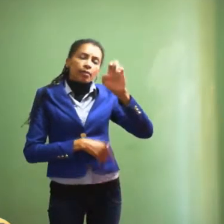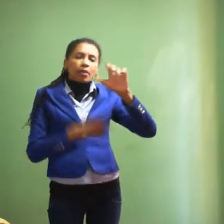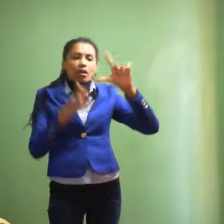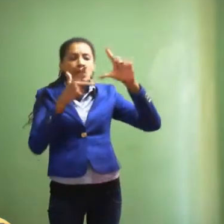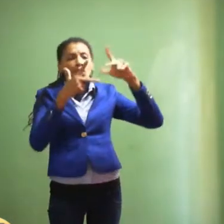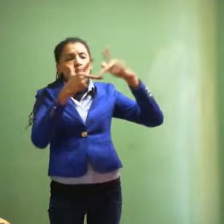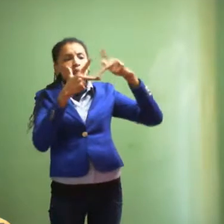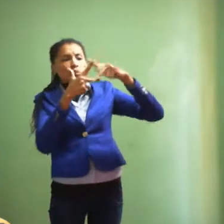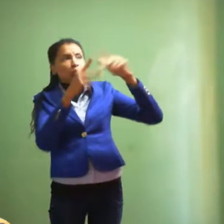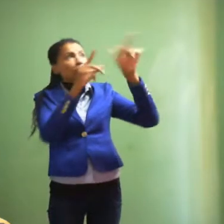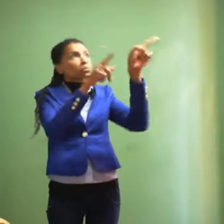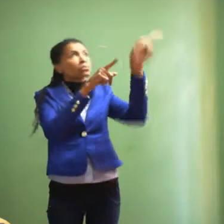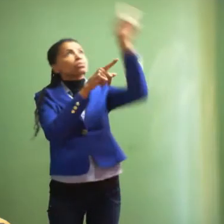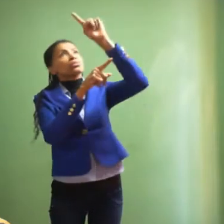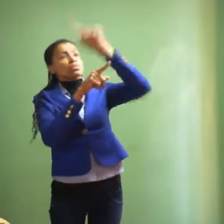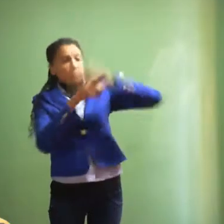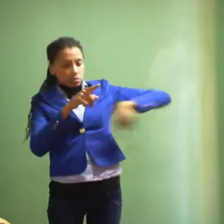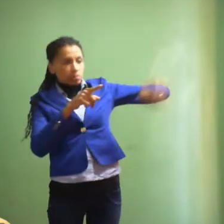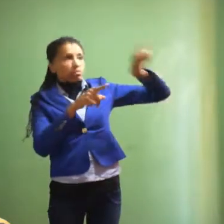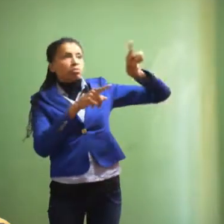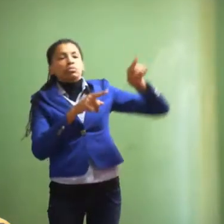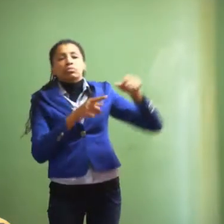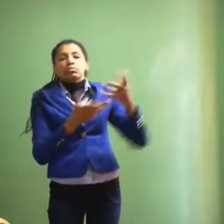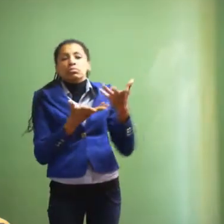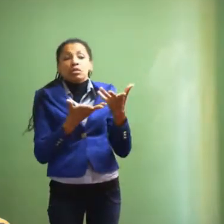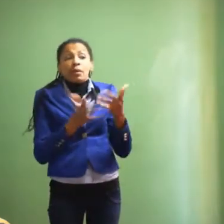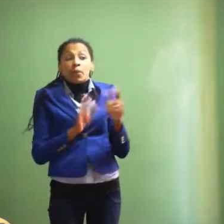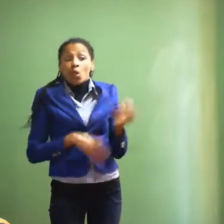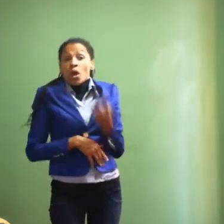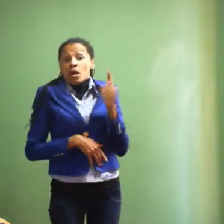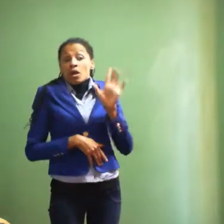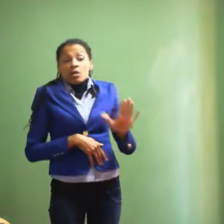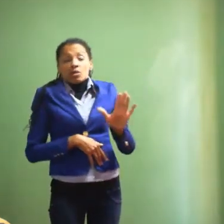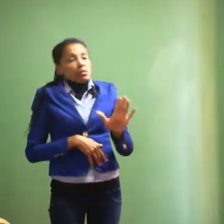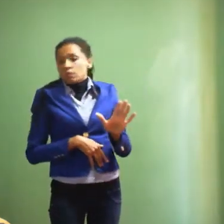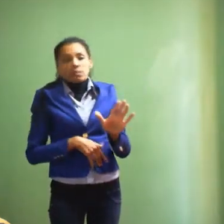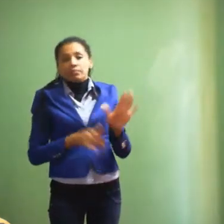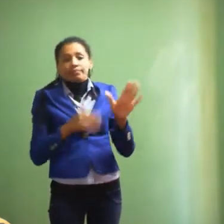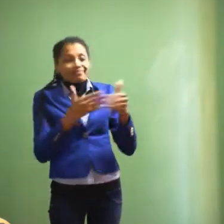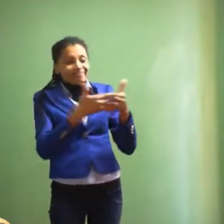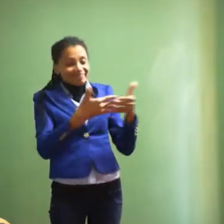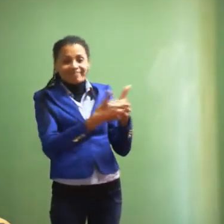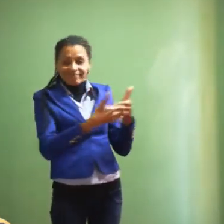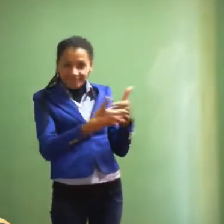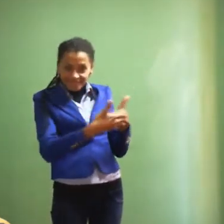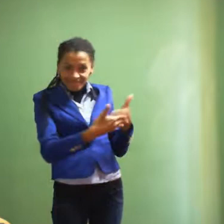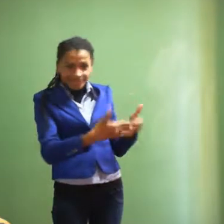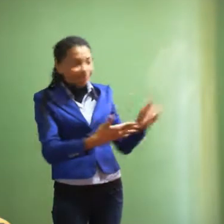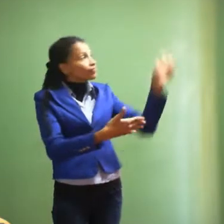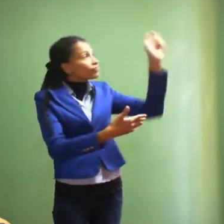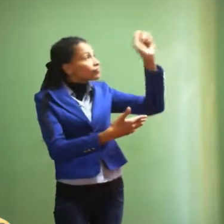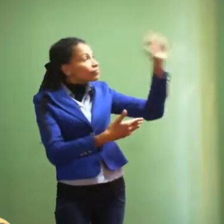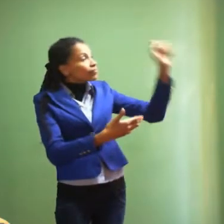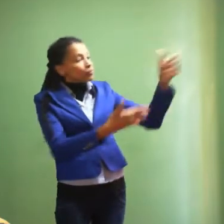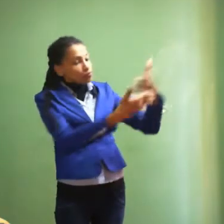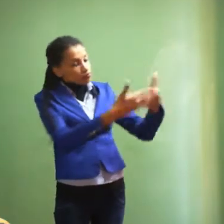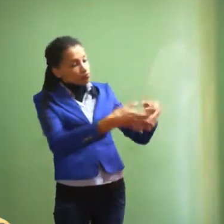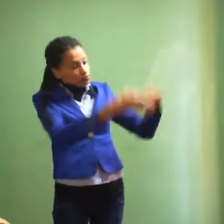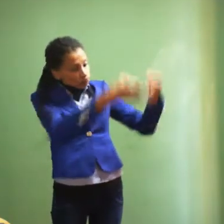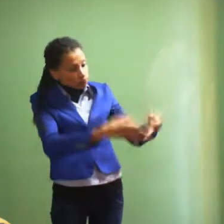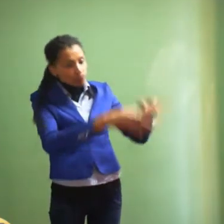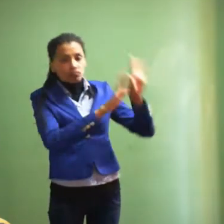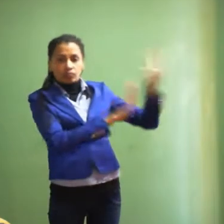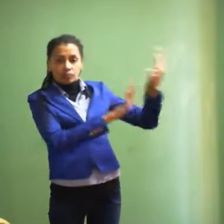una posibilidad que tenemos, pero no nos podemos quedar allí. Ese texto es bueno que después quede escrito en un texto